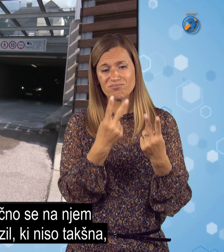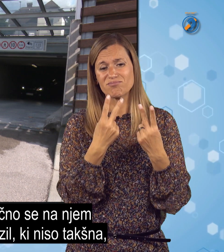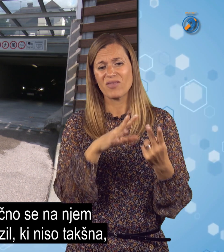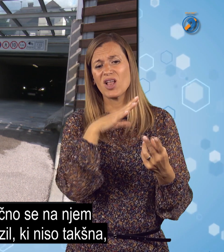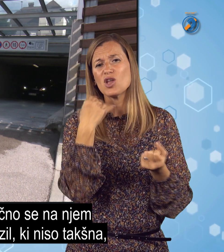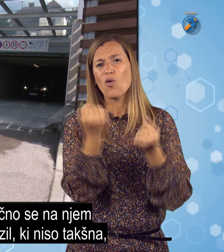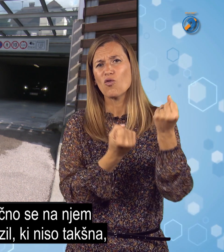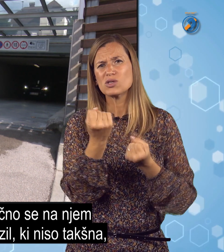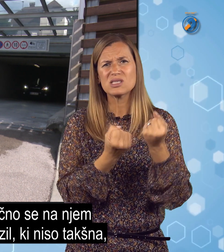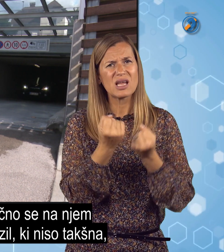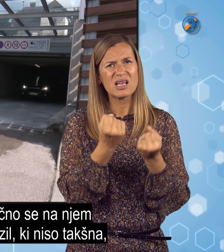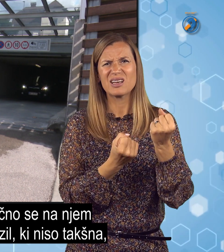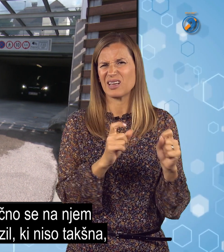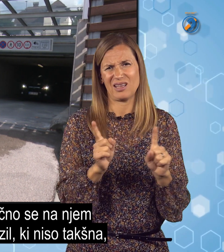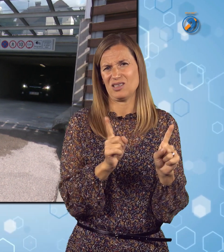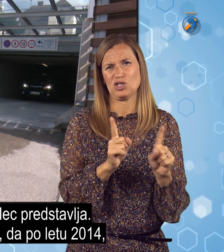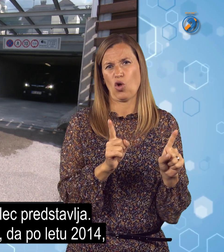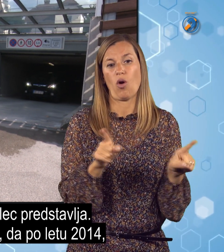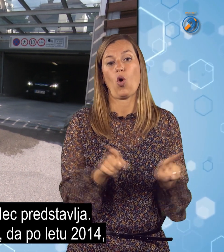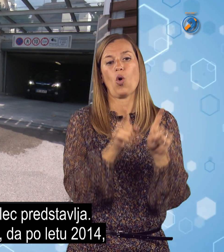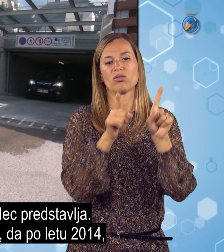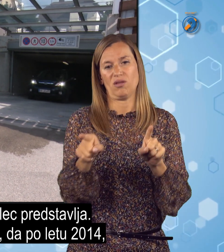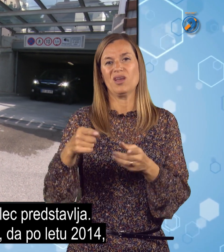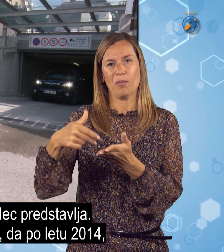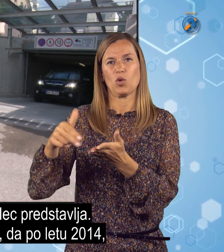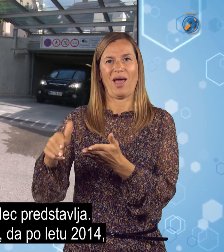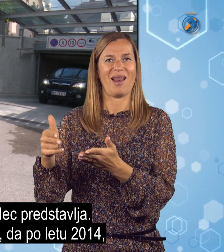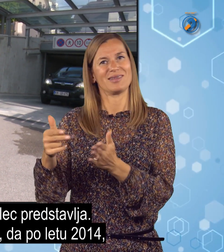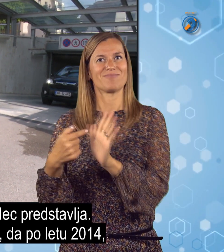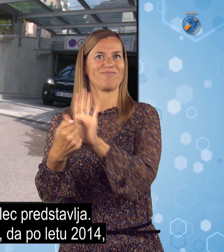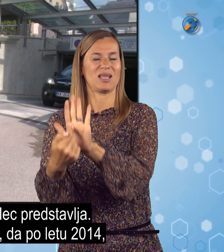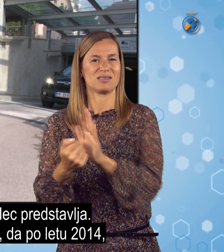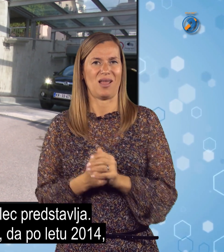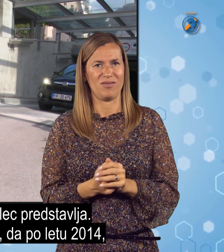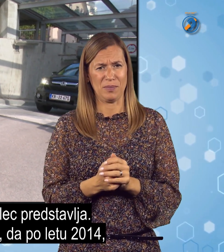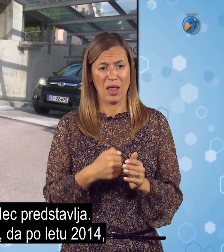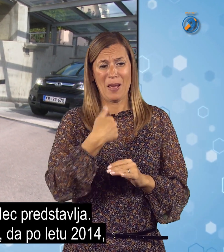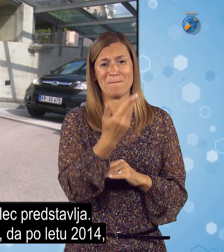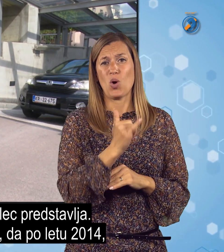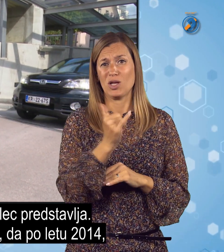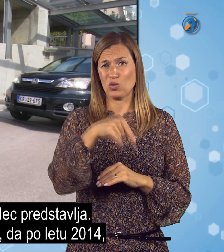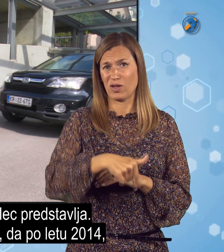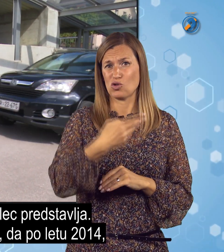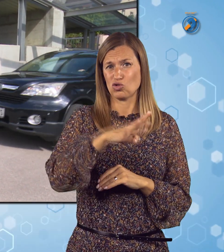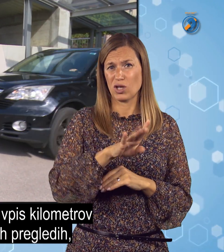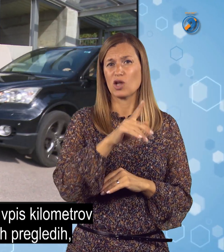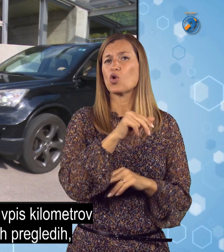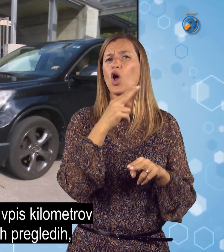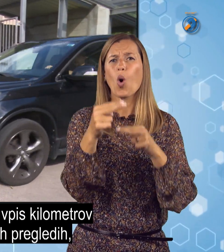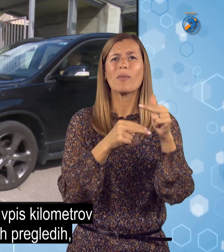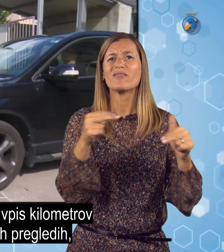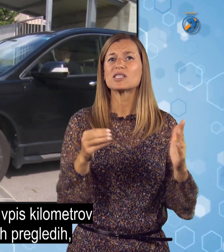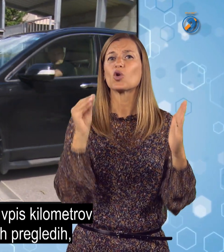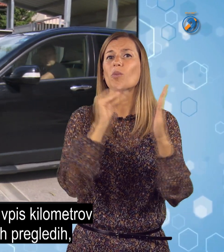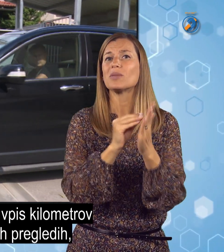njem nahaja precej vozil, ki niso takšna, kot jih prodajalec predstavlja. Moram poudariti, da po letu 2014, ko je